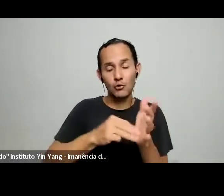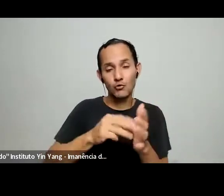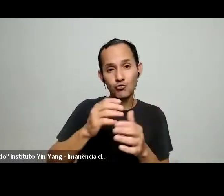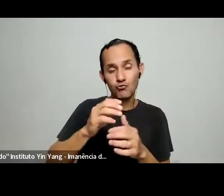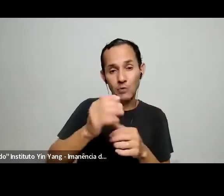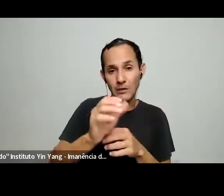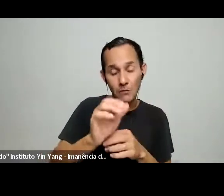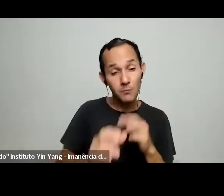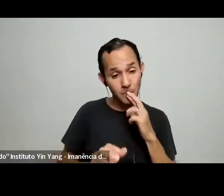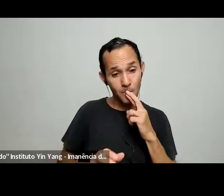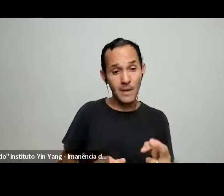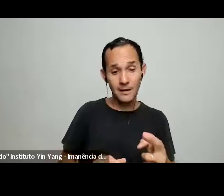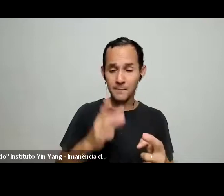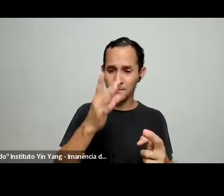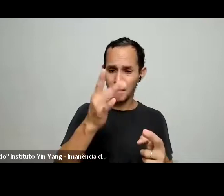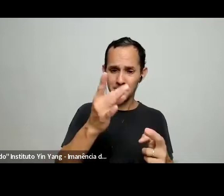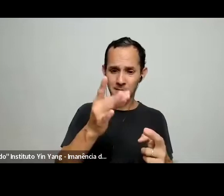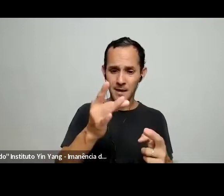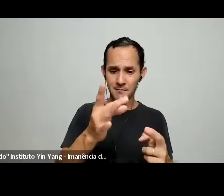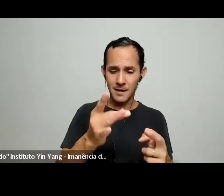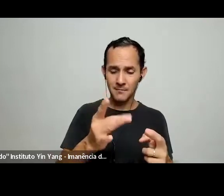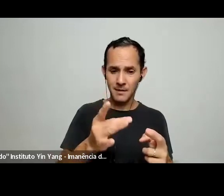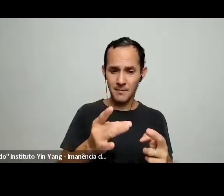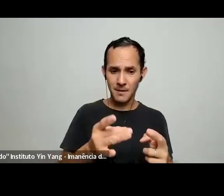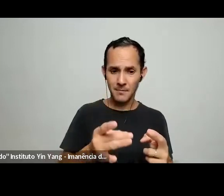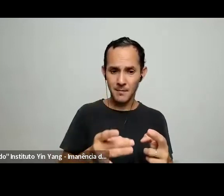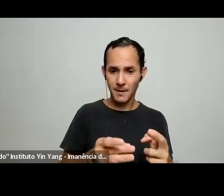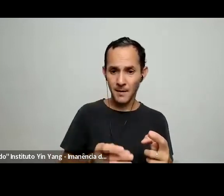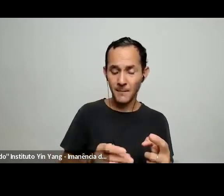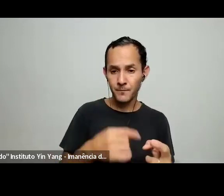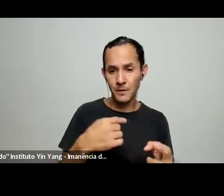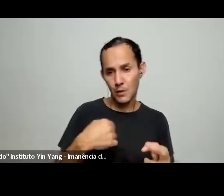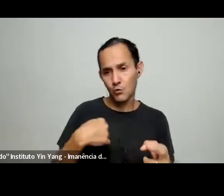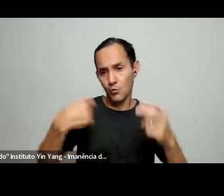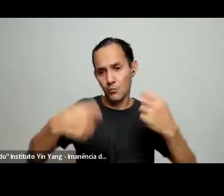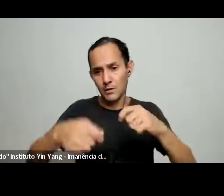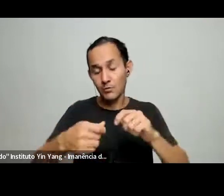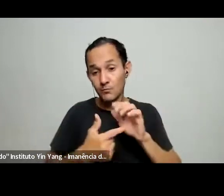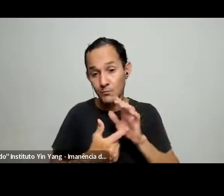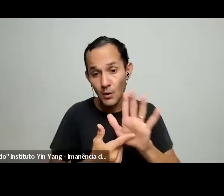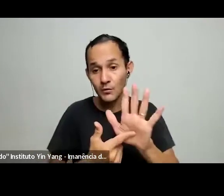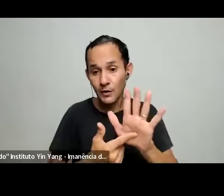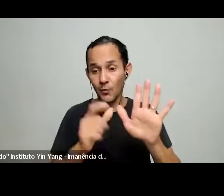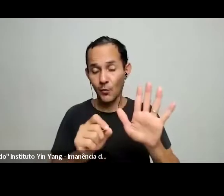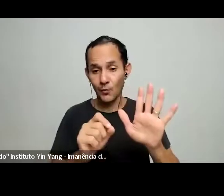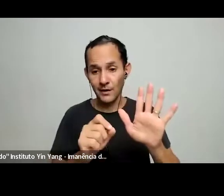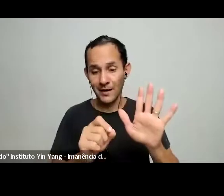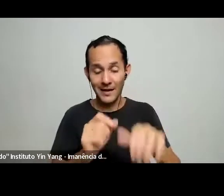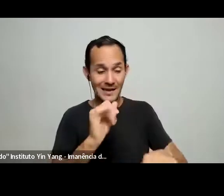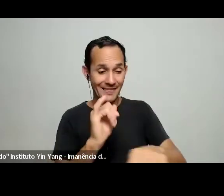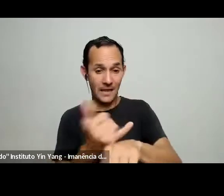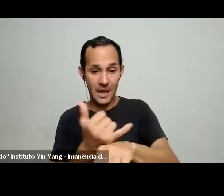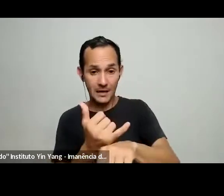buscar sistematização e reprodutibilidade, né? Então, eu preciso mostrar que aquela técnica ela